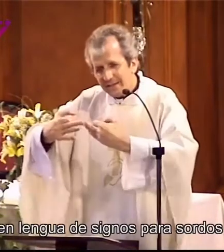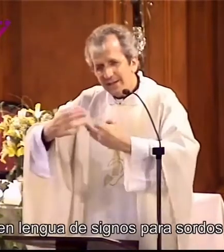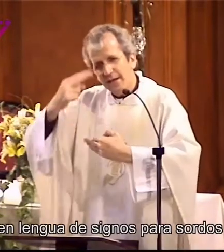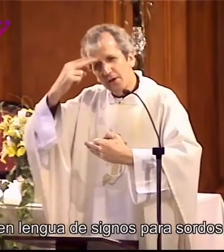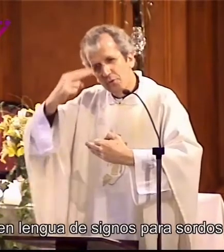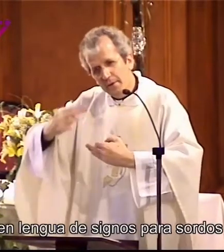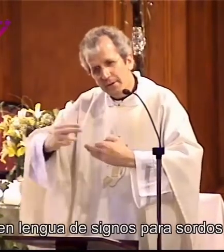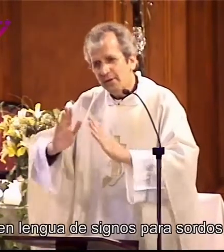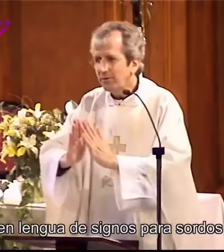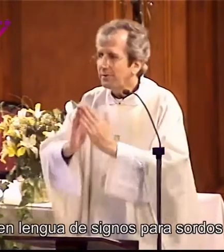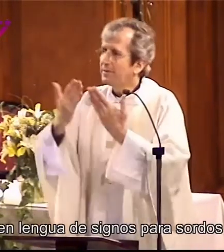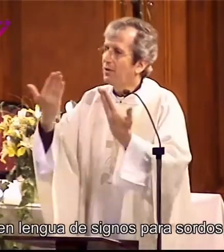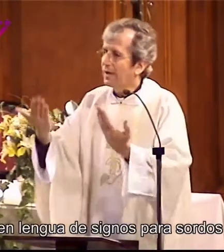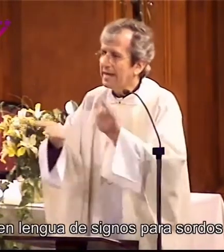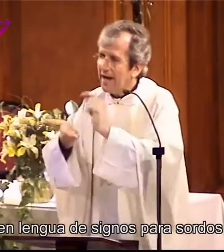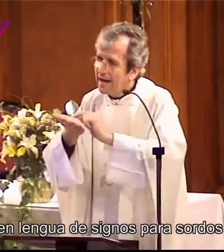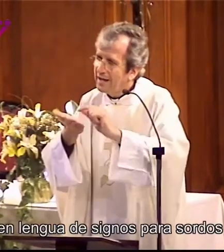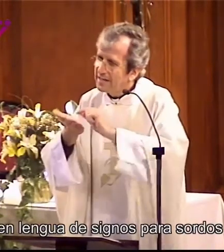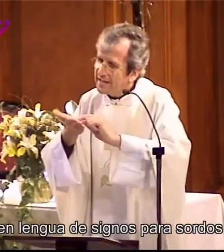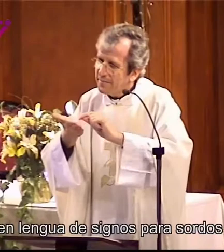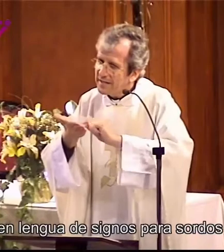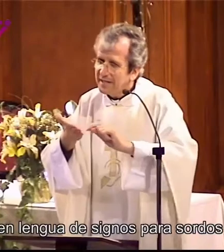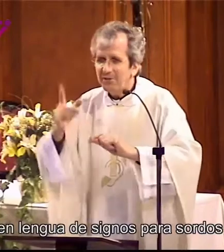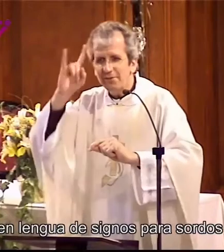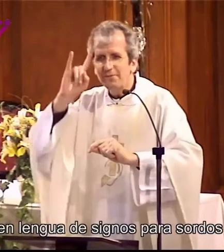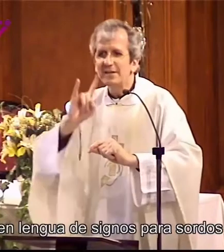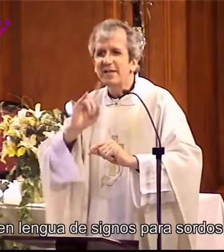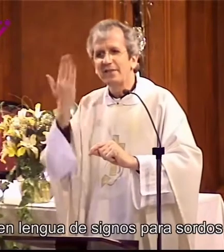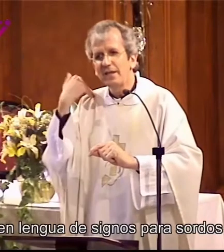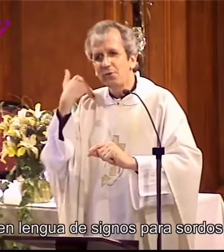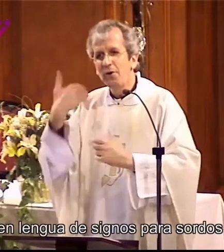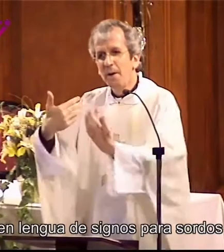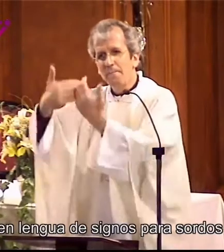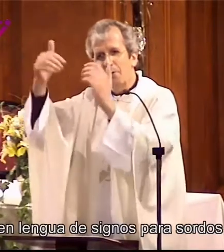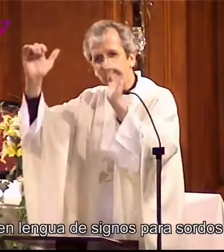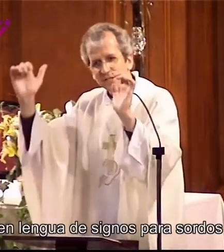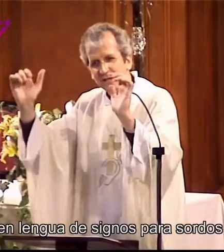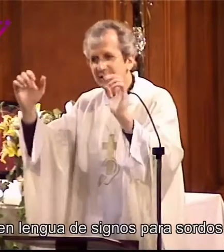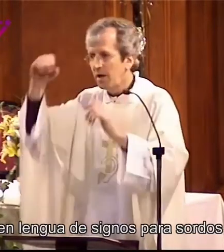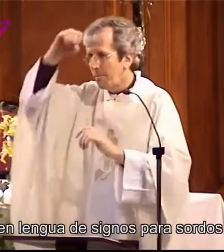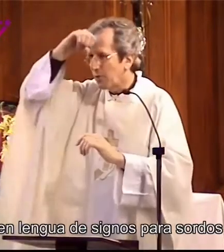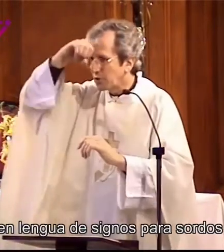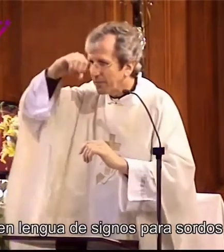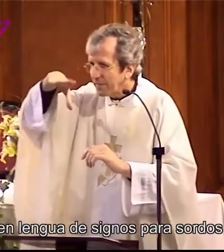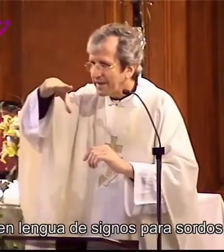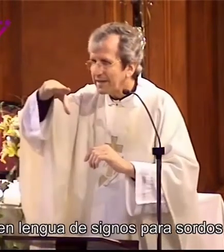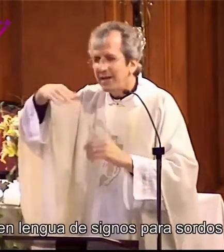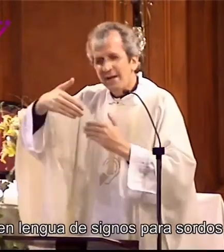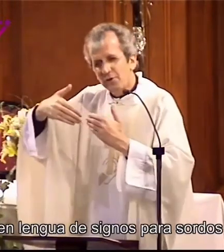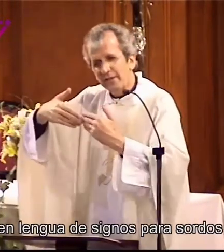el cumplimiento de lo que ya se había escrito desde antiguo, por Moisés, por los profetas, lo que se